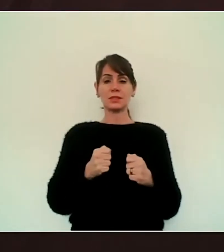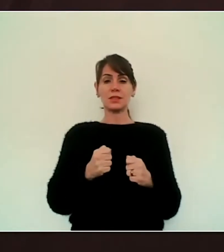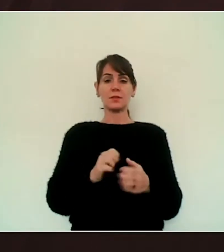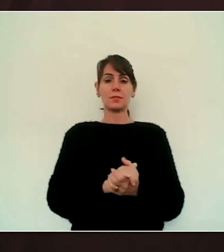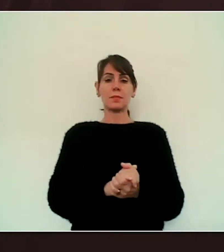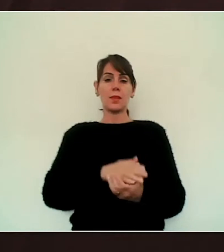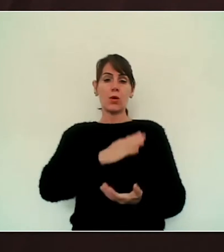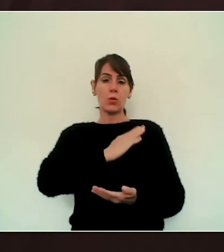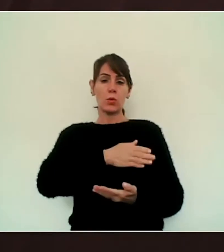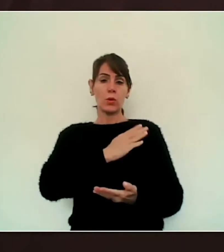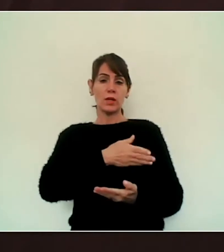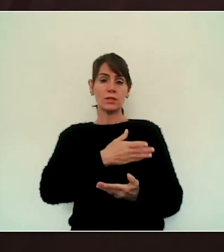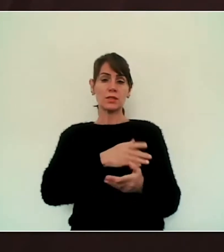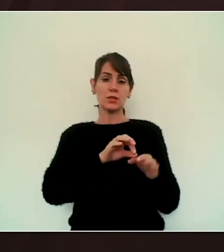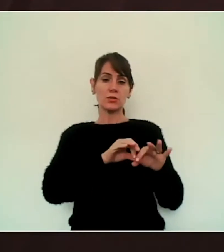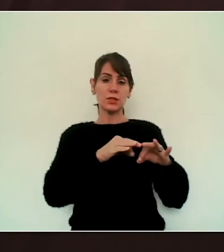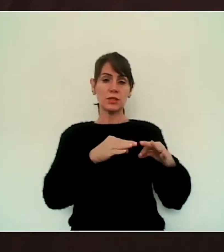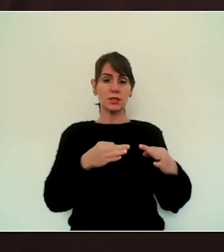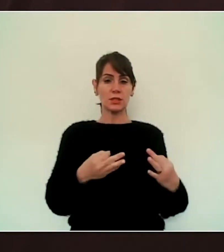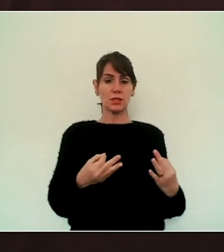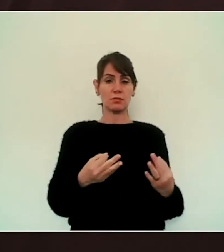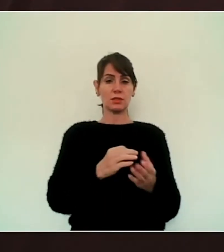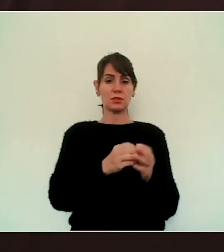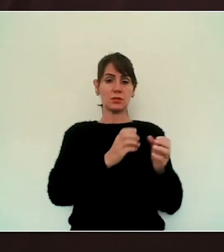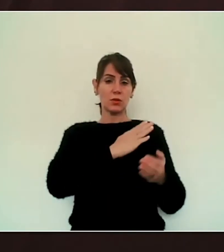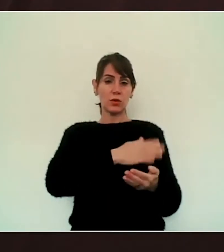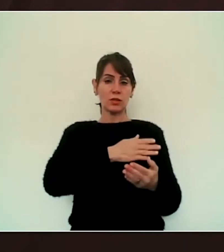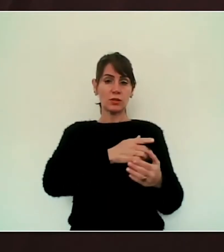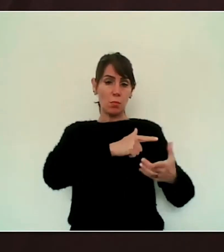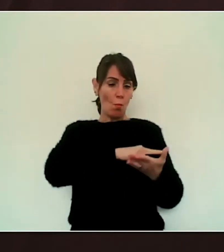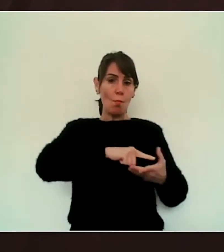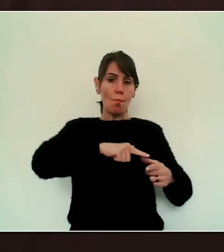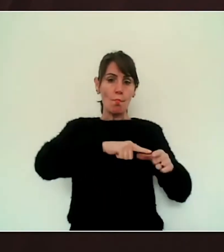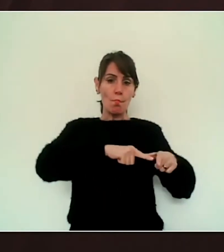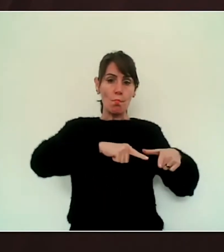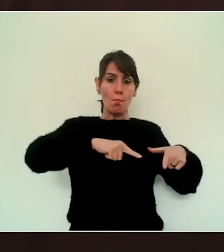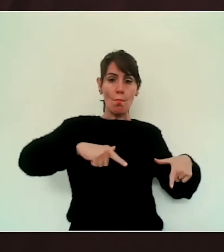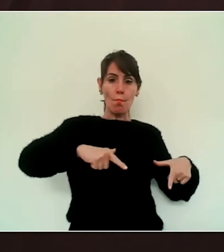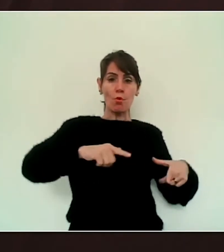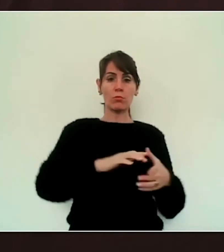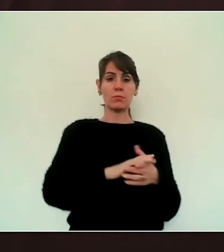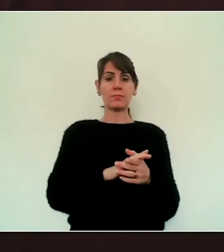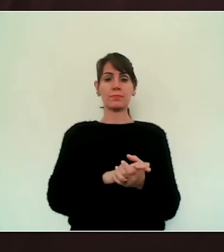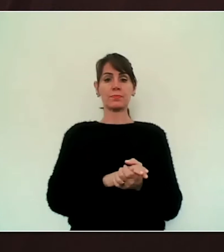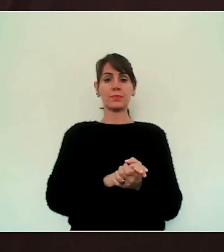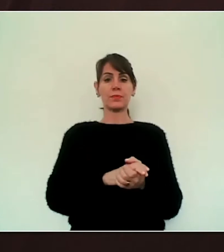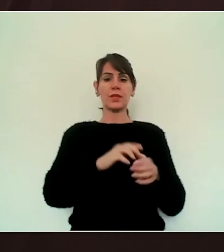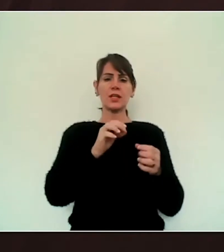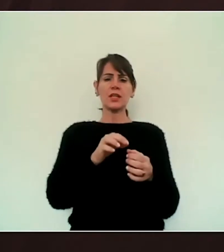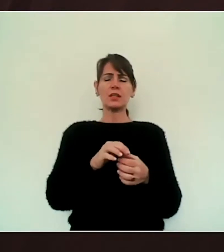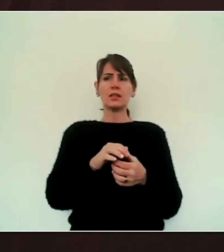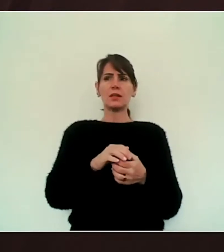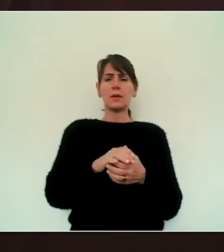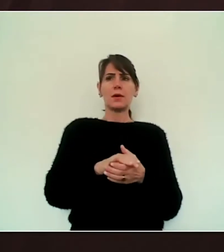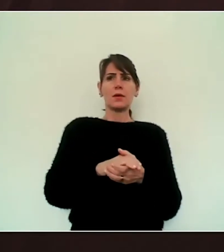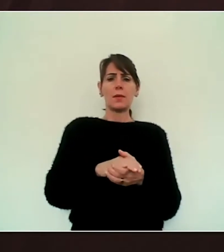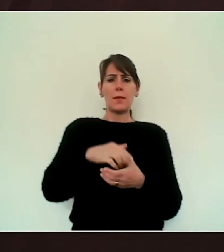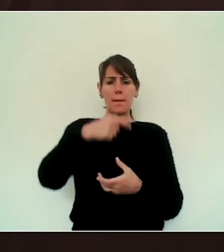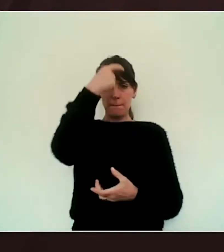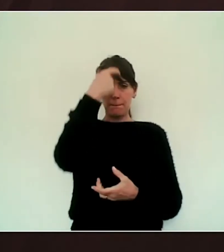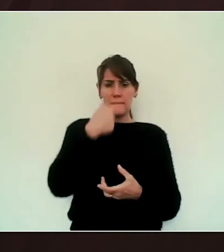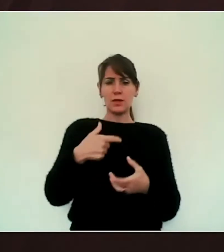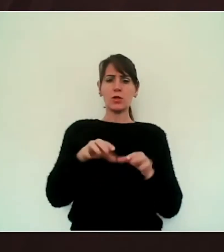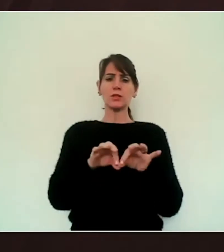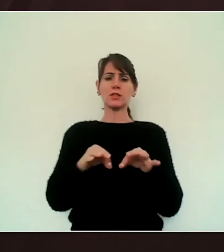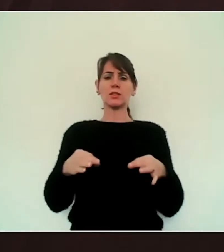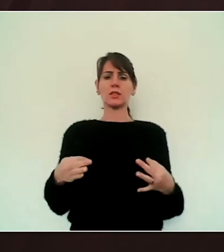Bem-aventurados os pobres de espírito. Bem-aventurados os humildes de espírito. Se você é arrogante, você acha